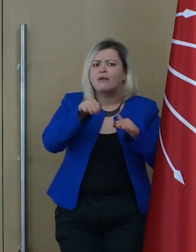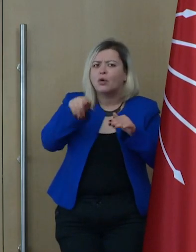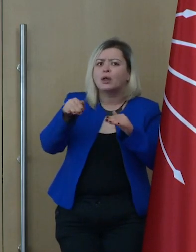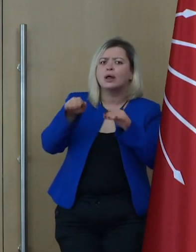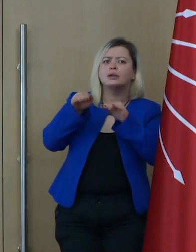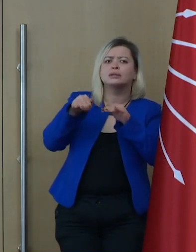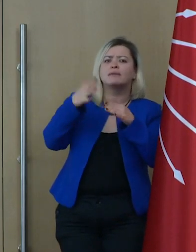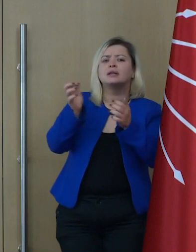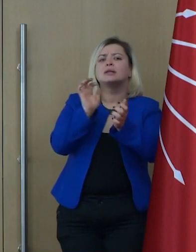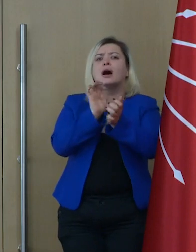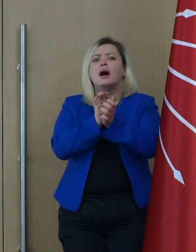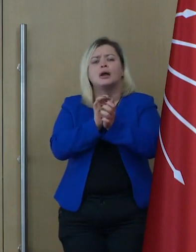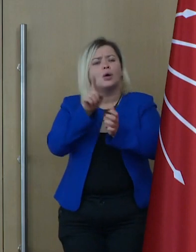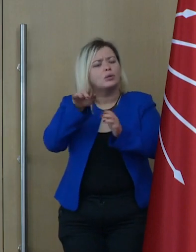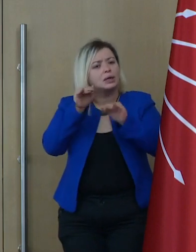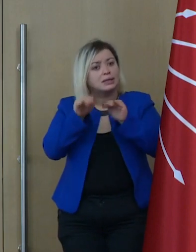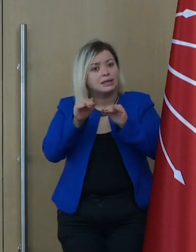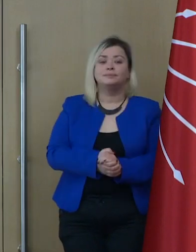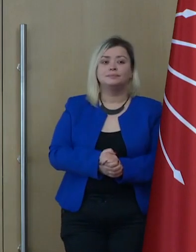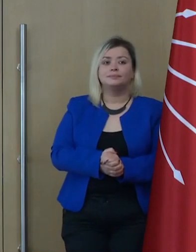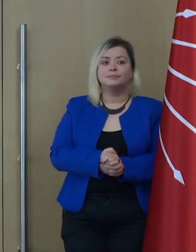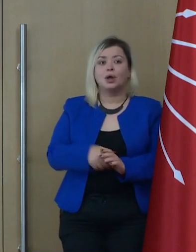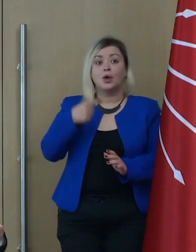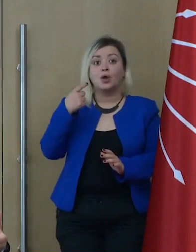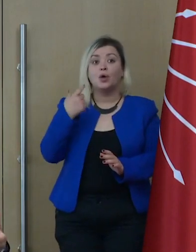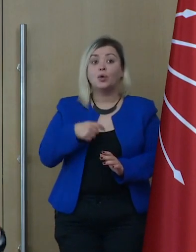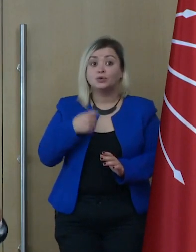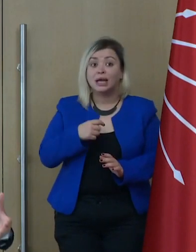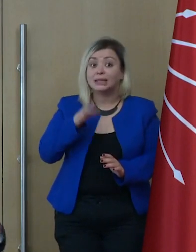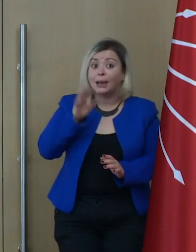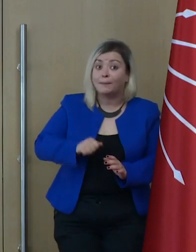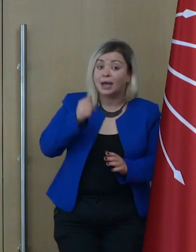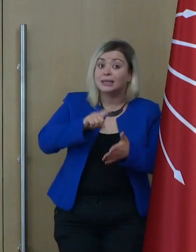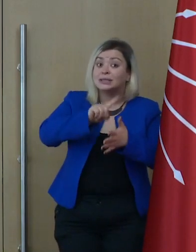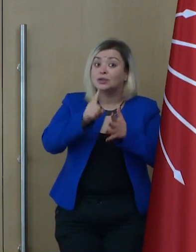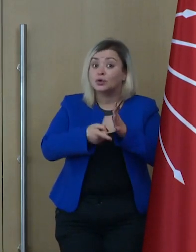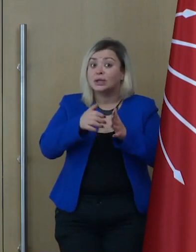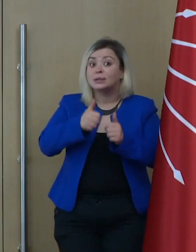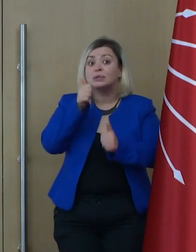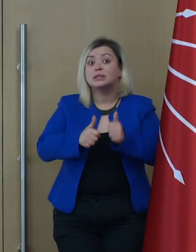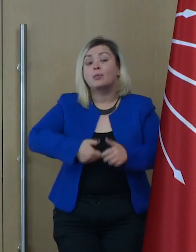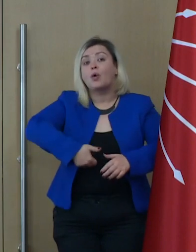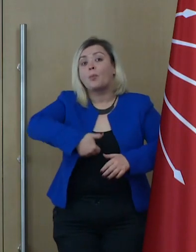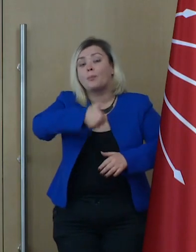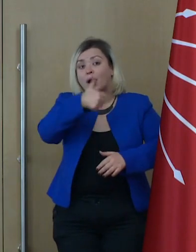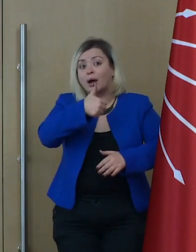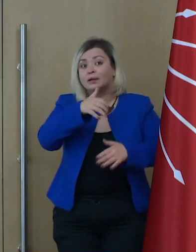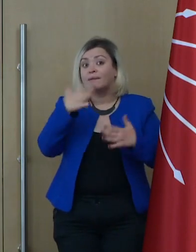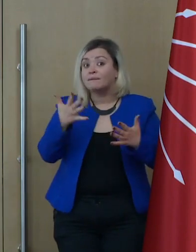versin. Aileler yeteri kadar destek veriyorlar ama özellikle merkezi yönetim yani Spor Bakanlığı